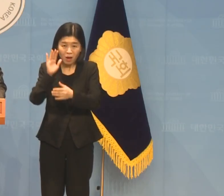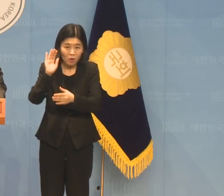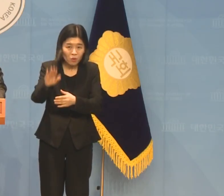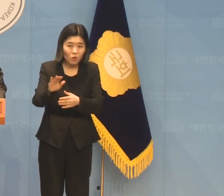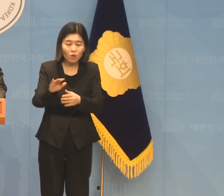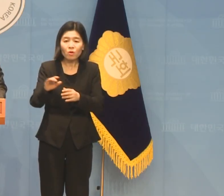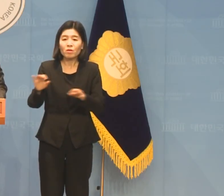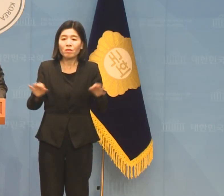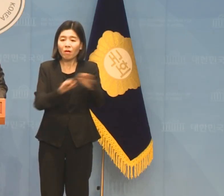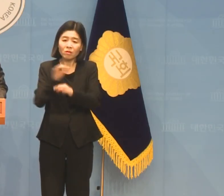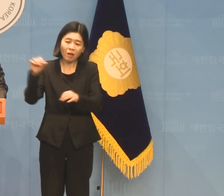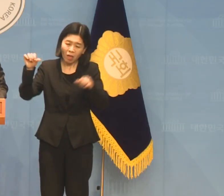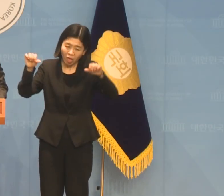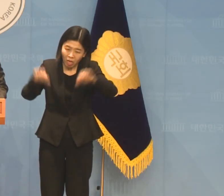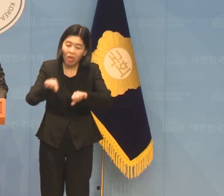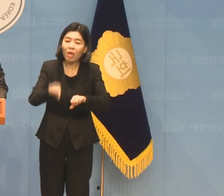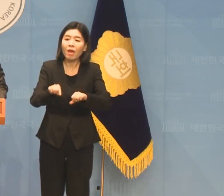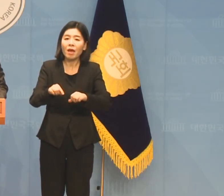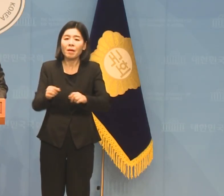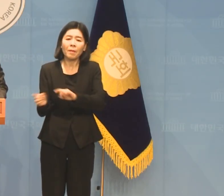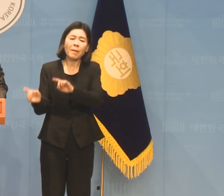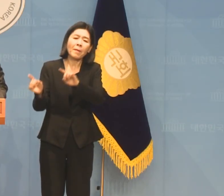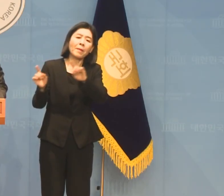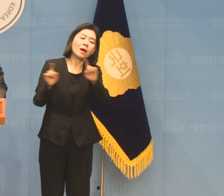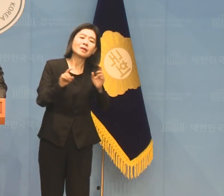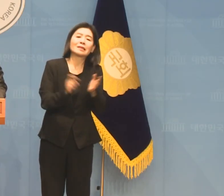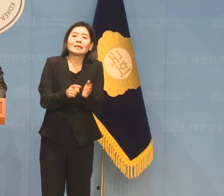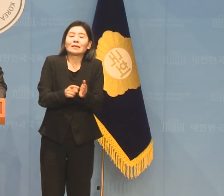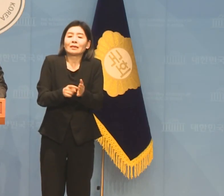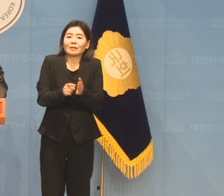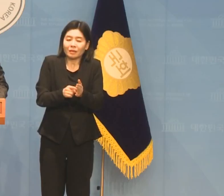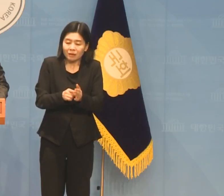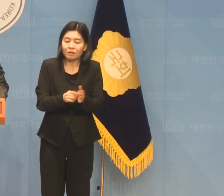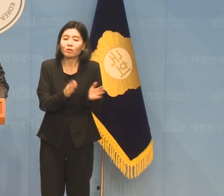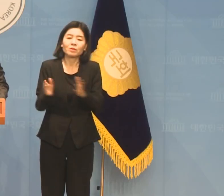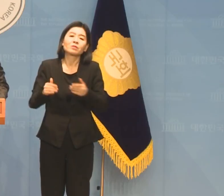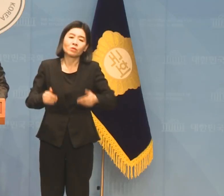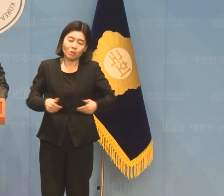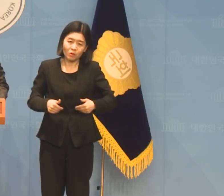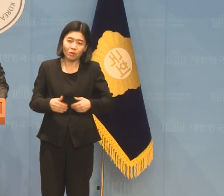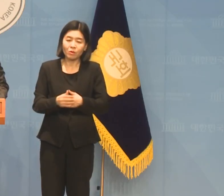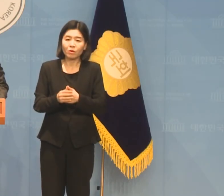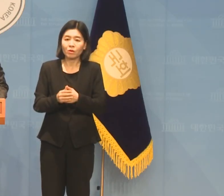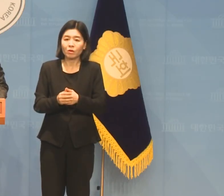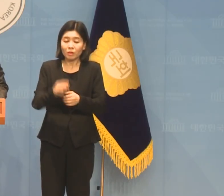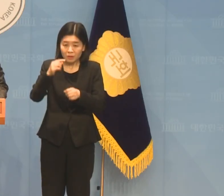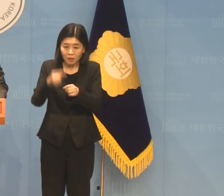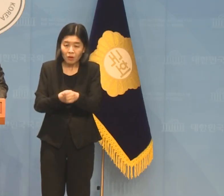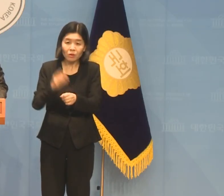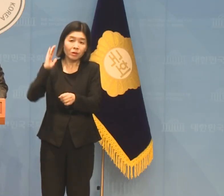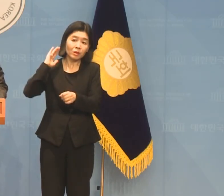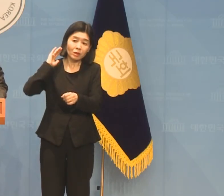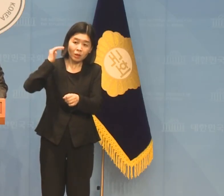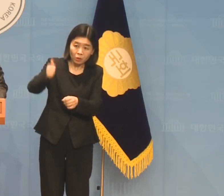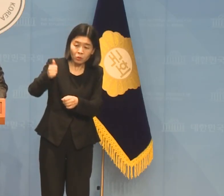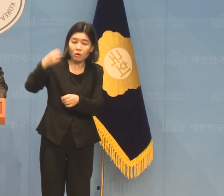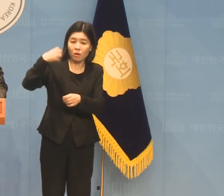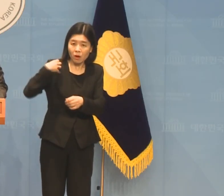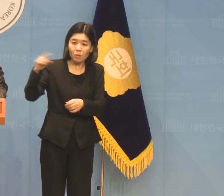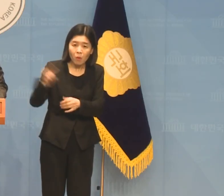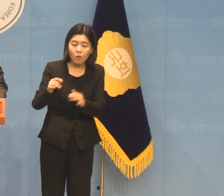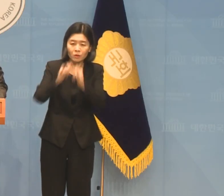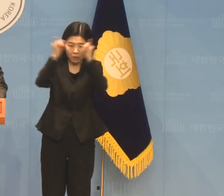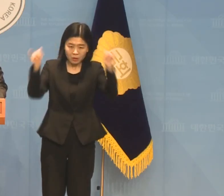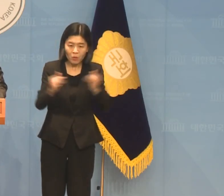민생 경제를 시급히 되살리는 구체적 대책도 서둘러야 합니다. 당연하게도 대통령은 사회 통합을 이야기하고